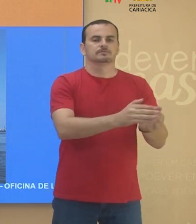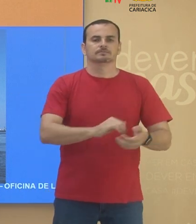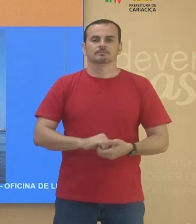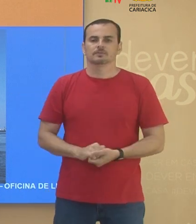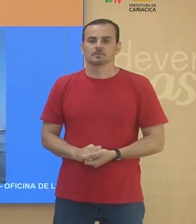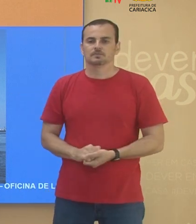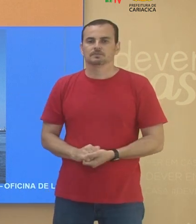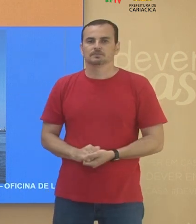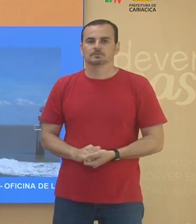Balsa.